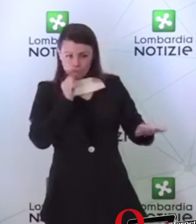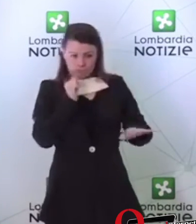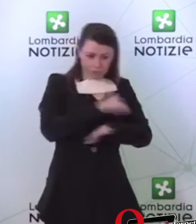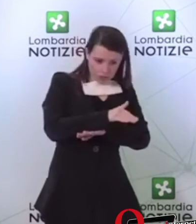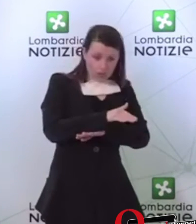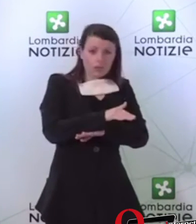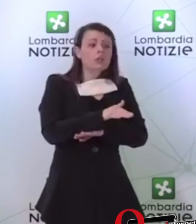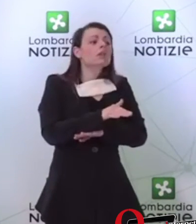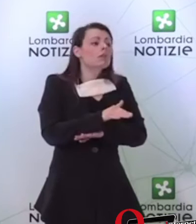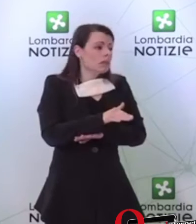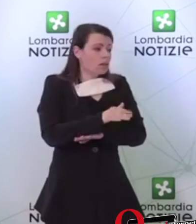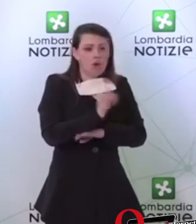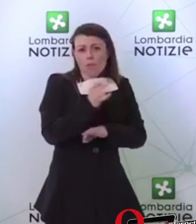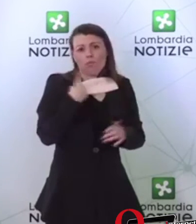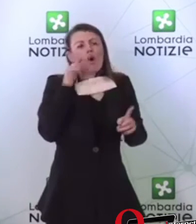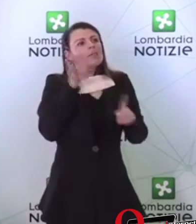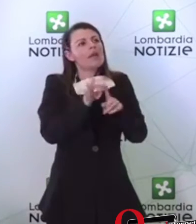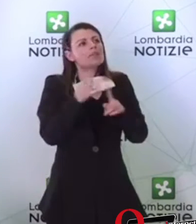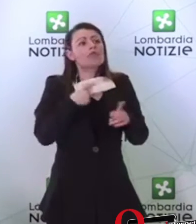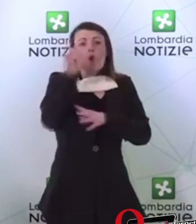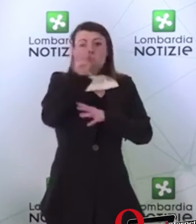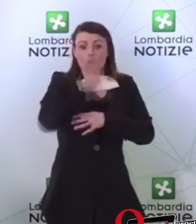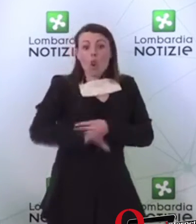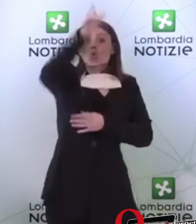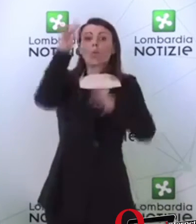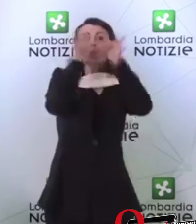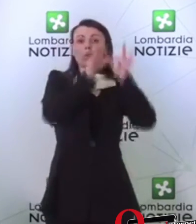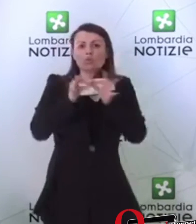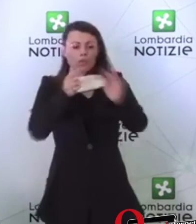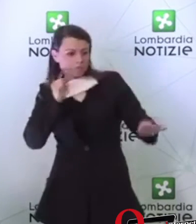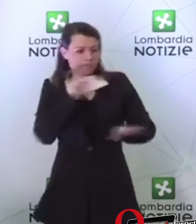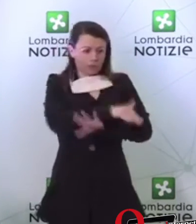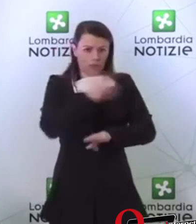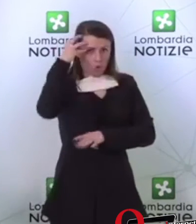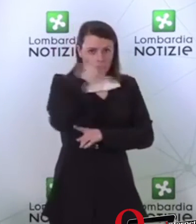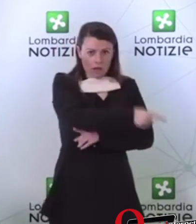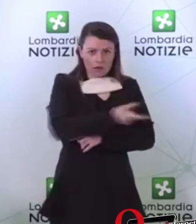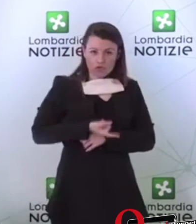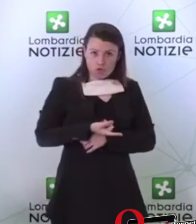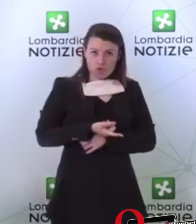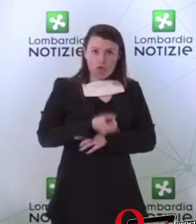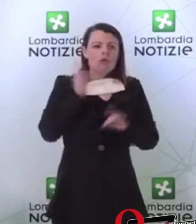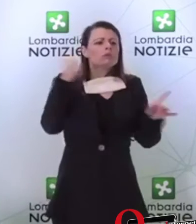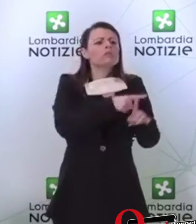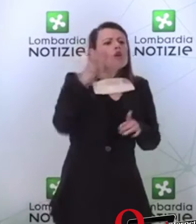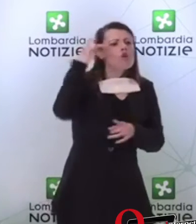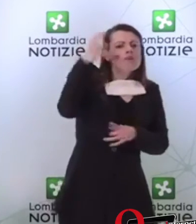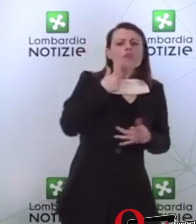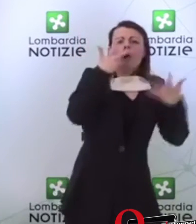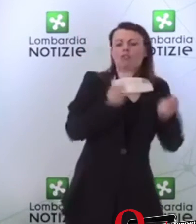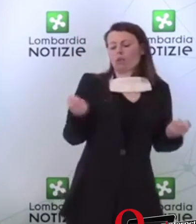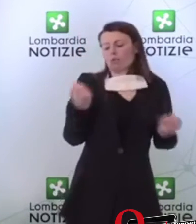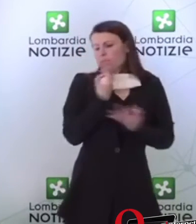possibile siano di tutte le regioni. Ecco, se il governo le accetterà, benissimo. Se il governo non le